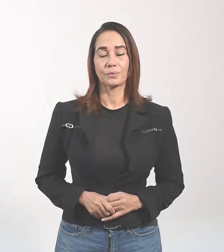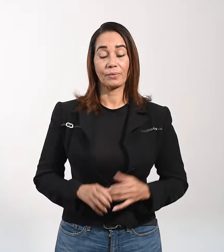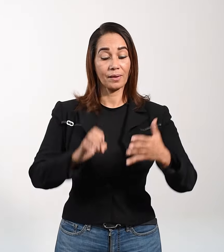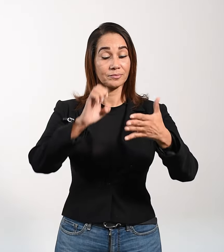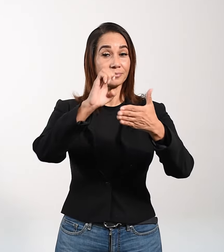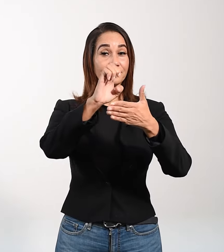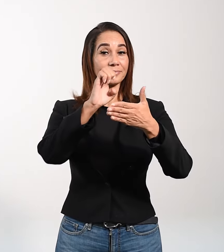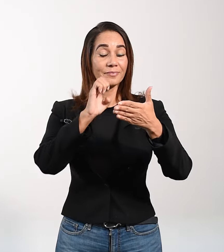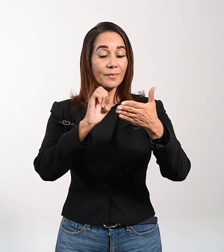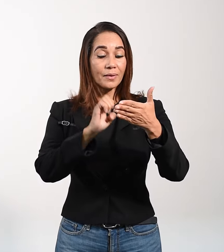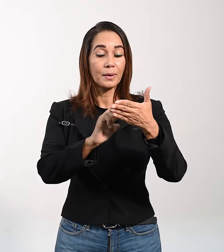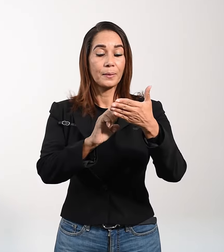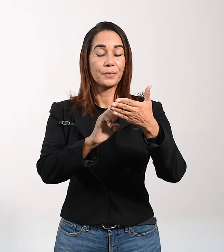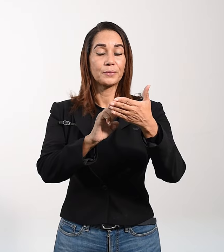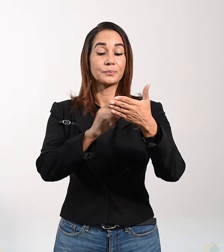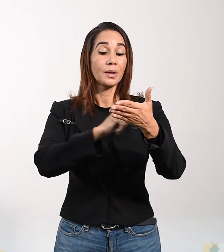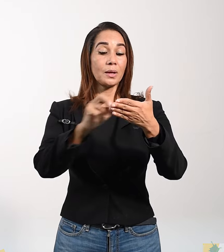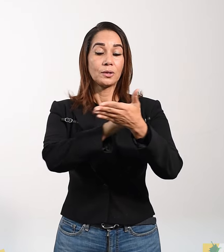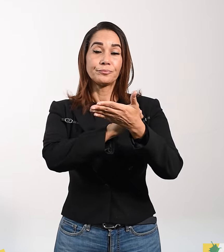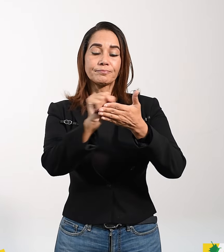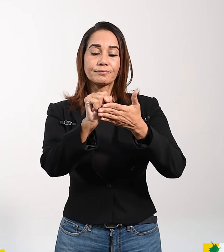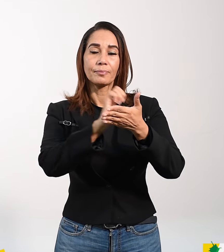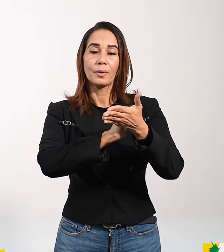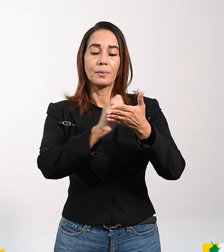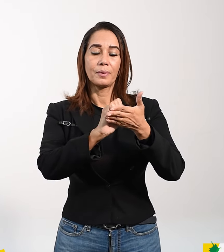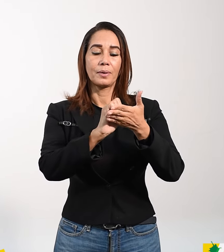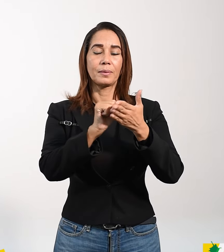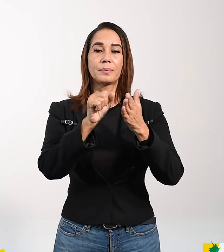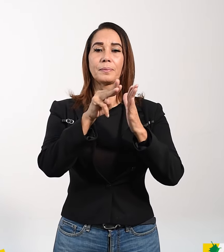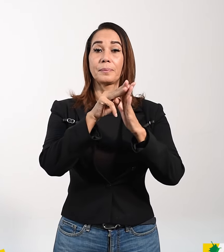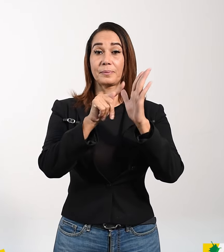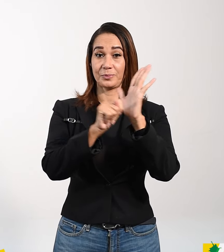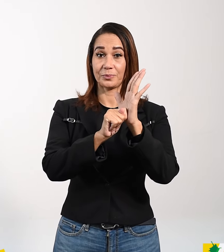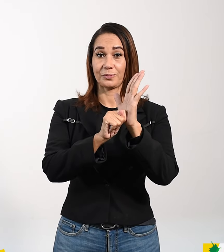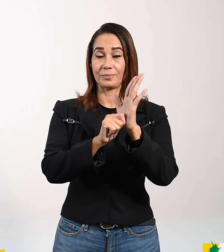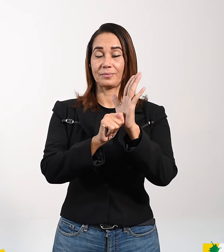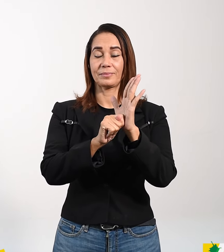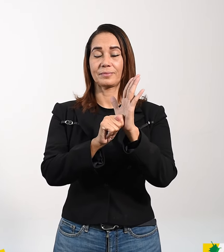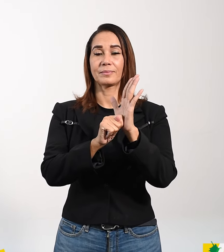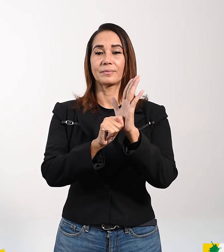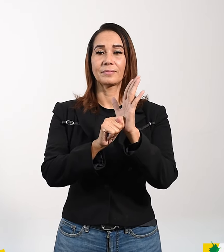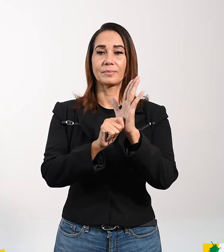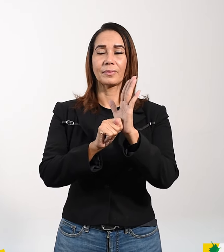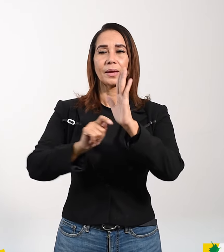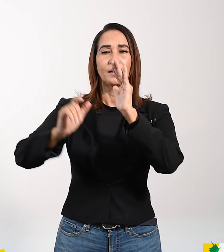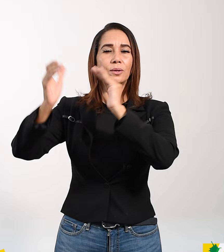Evangelio Lectura del Santo Evangelio según San Mateo En aquel tiempo